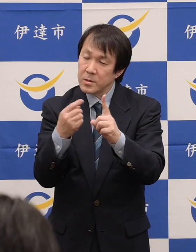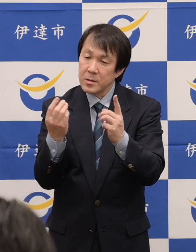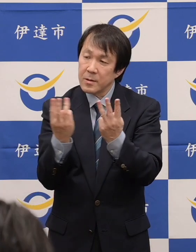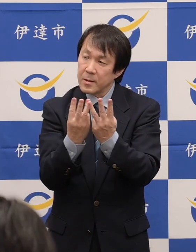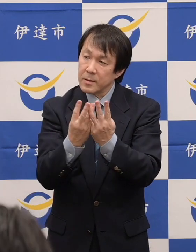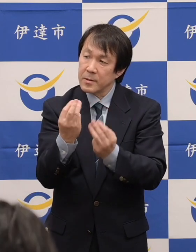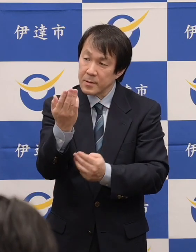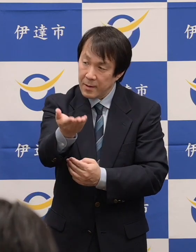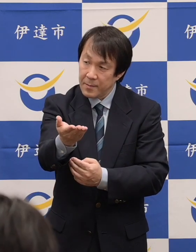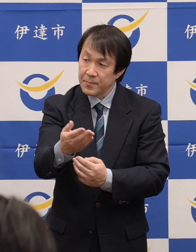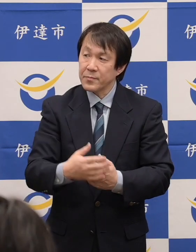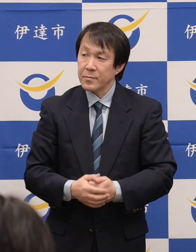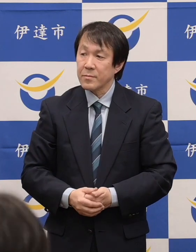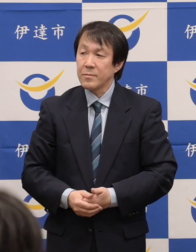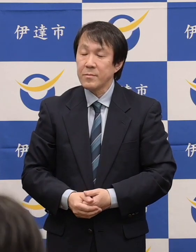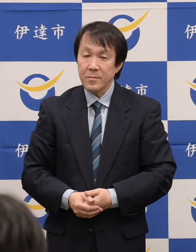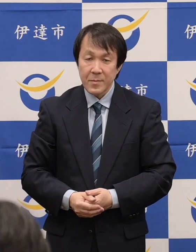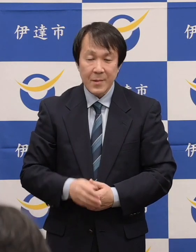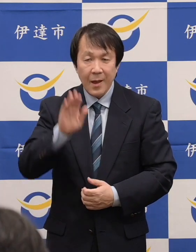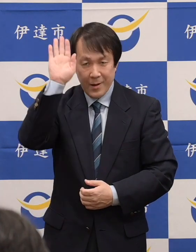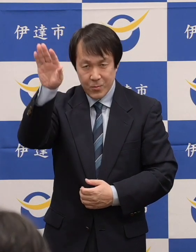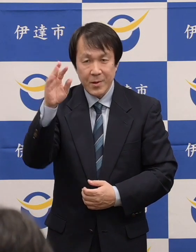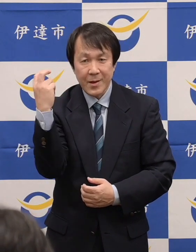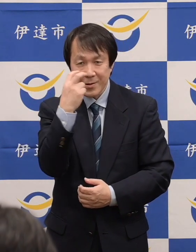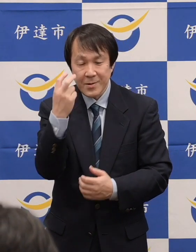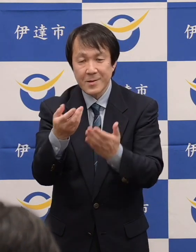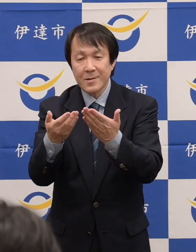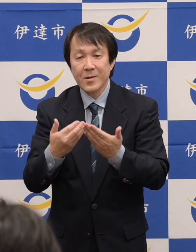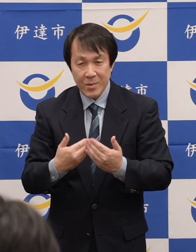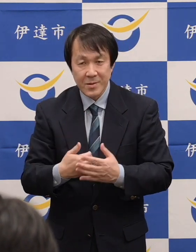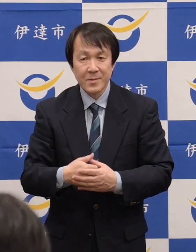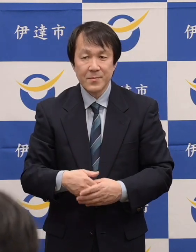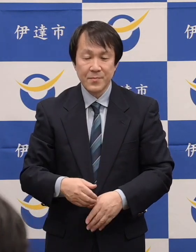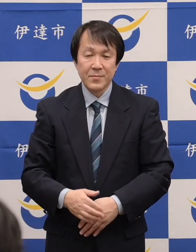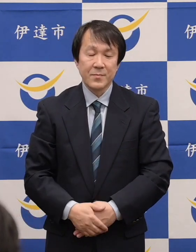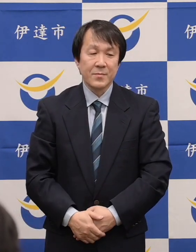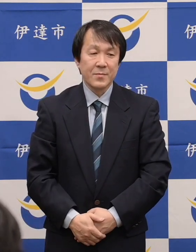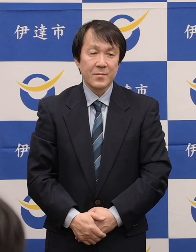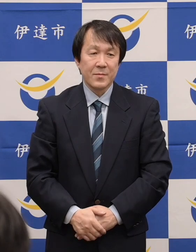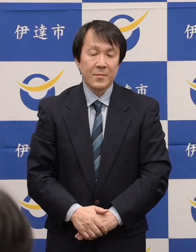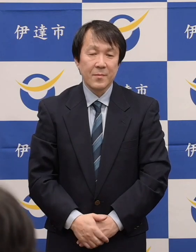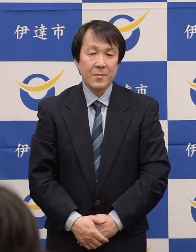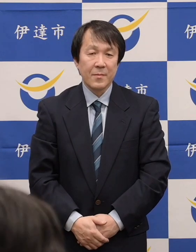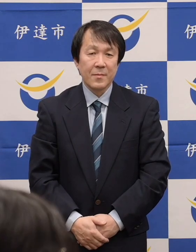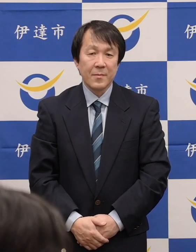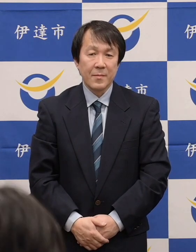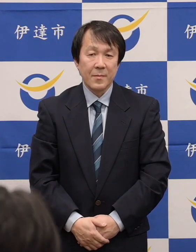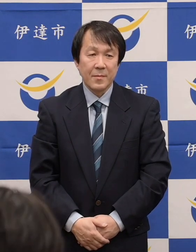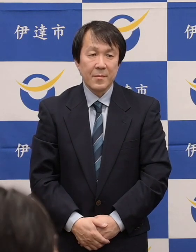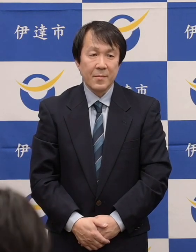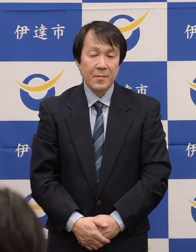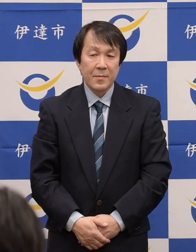あ、じゃあ後で見させていただきます。はい、わかりました、ありがとうございます。以上です。